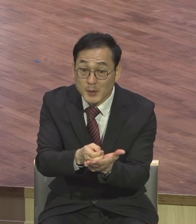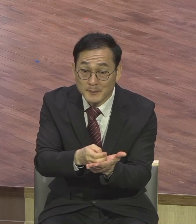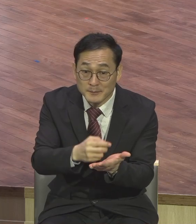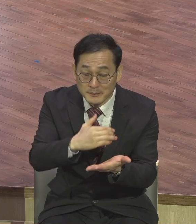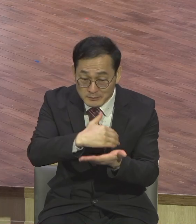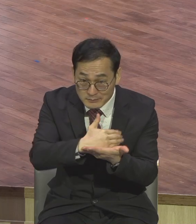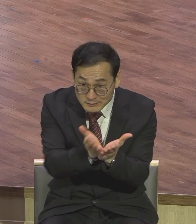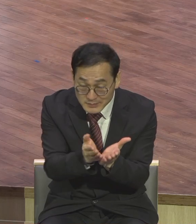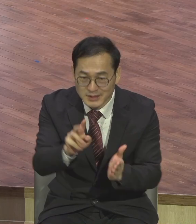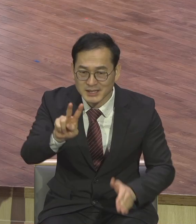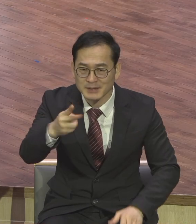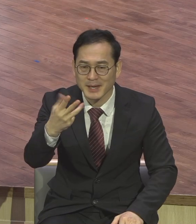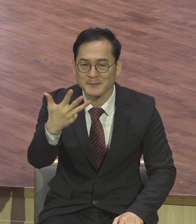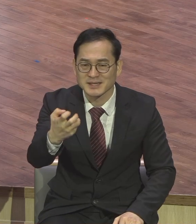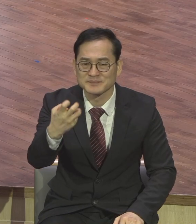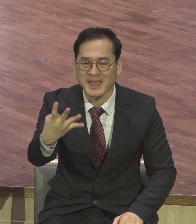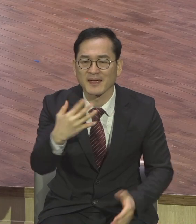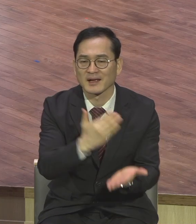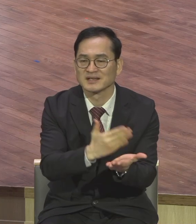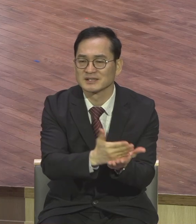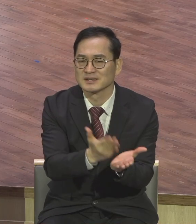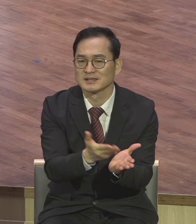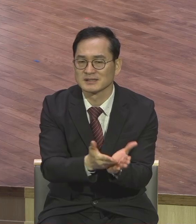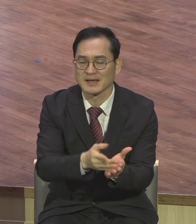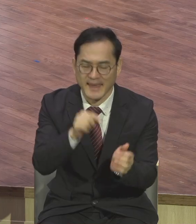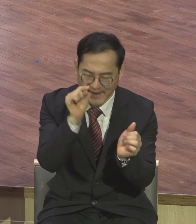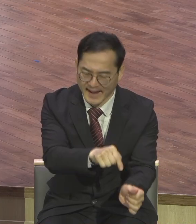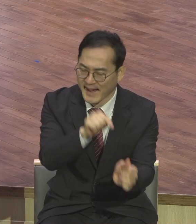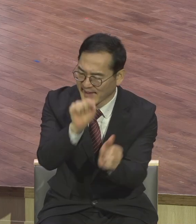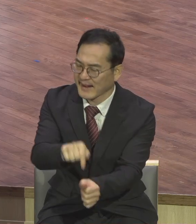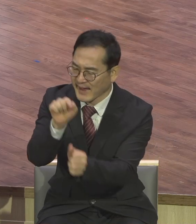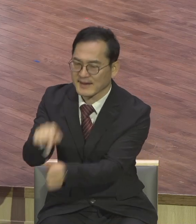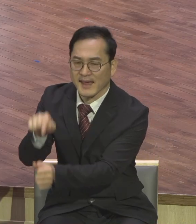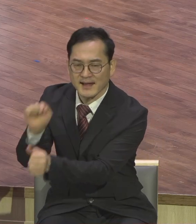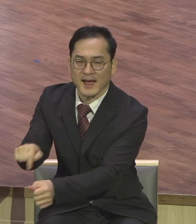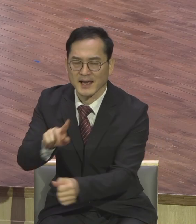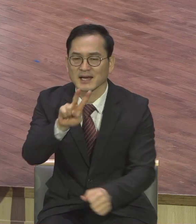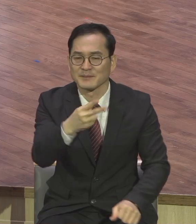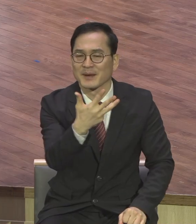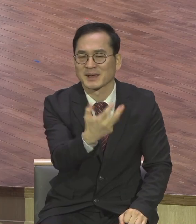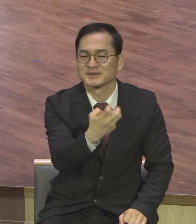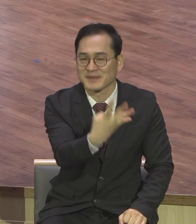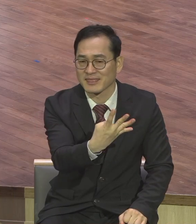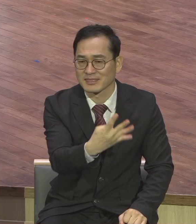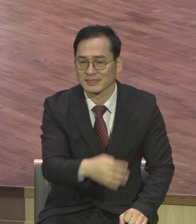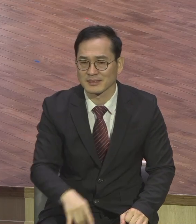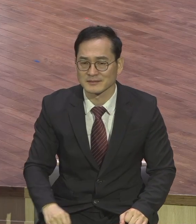284가지 이건 하라, 이건 해라 이런 조문이 있고